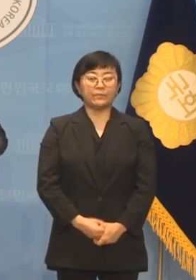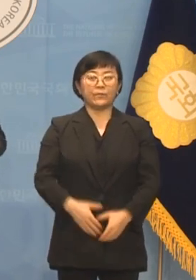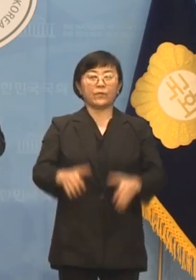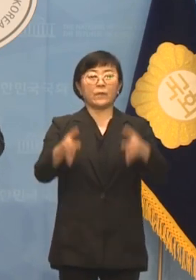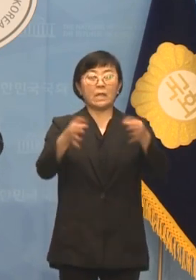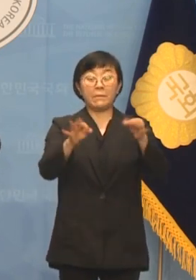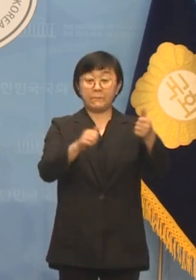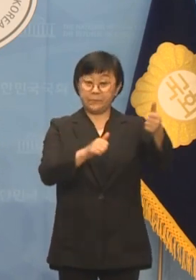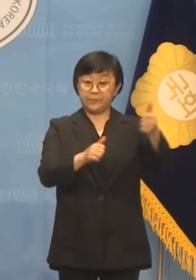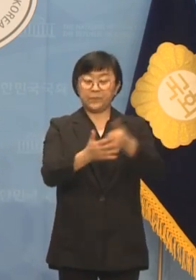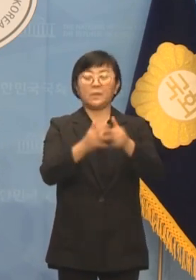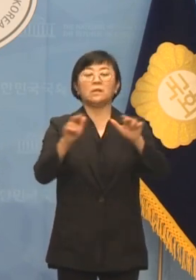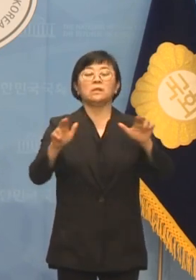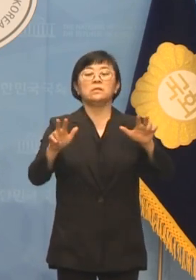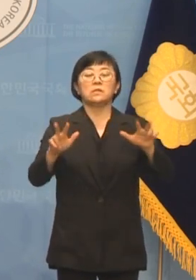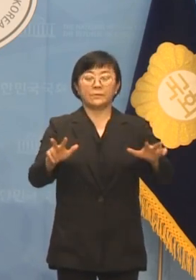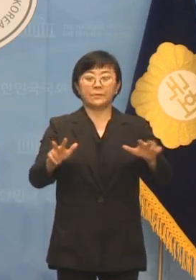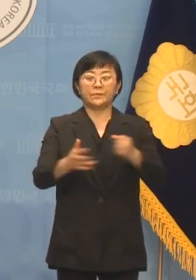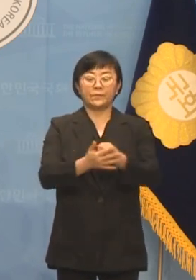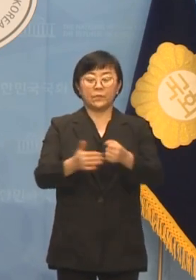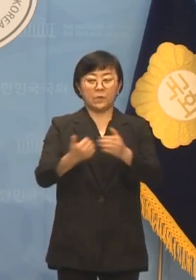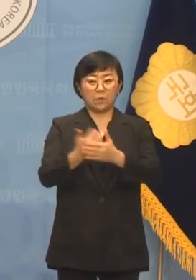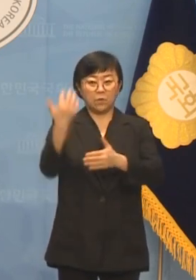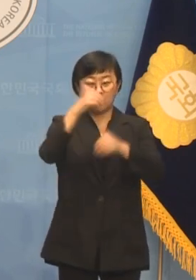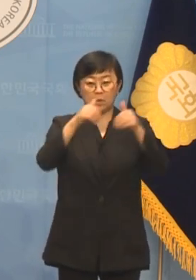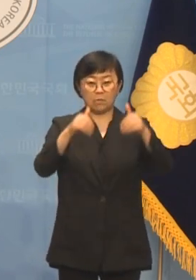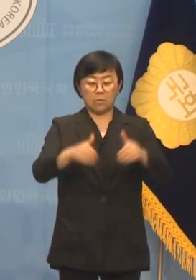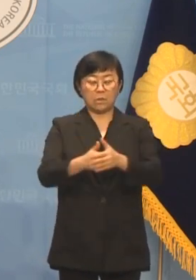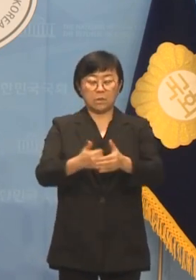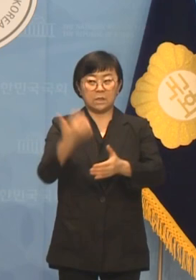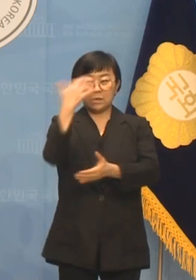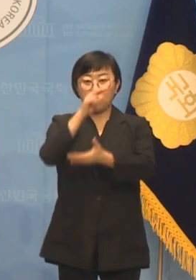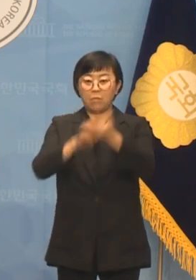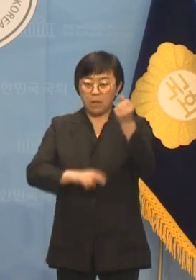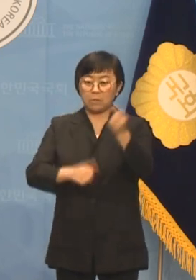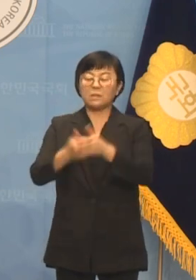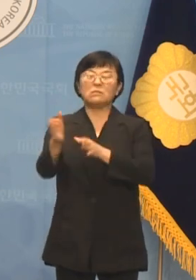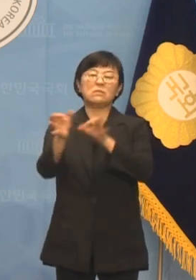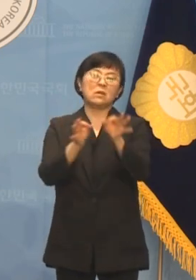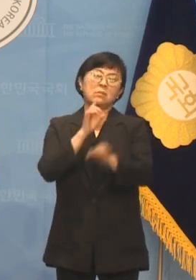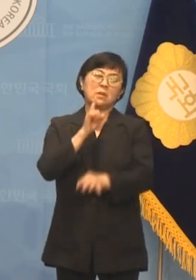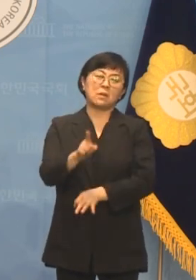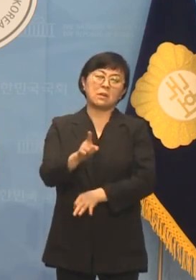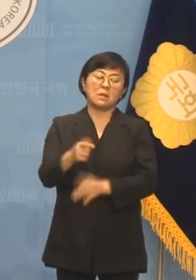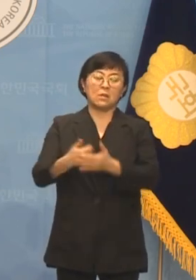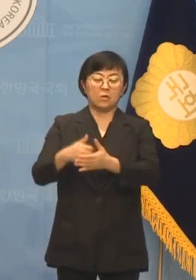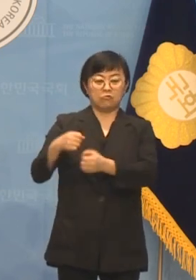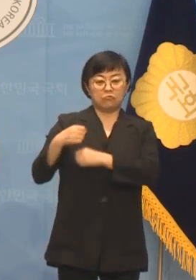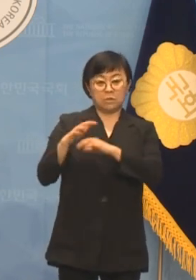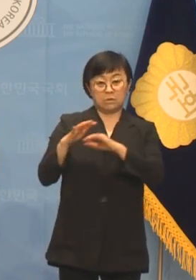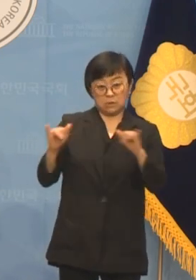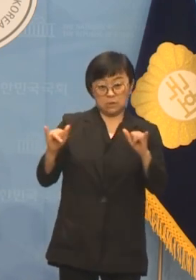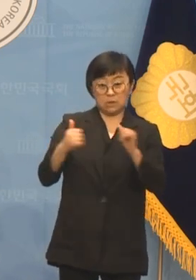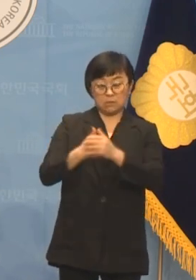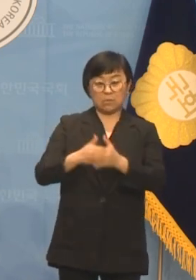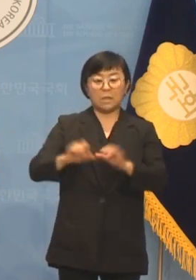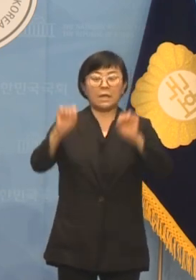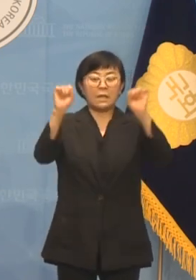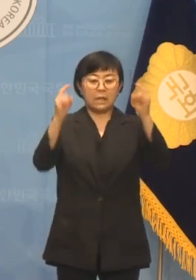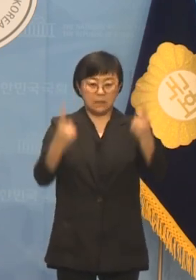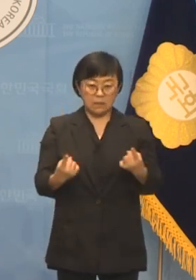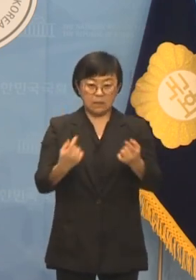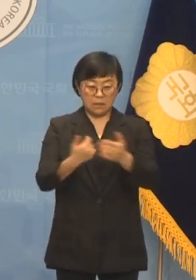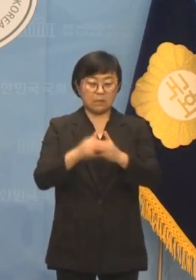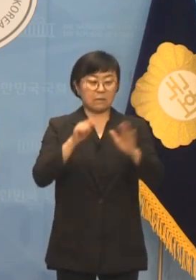김병헌 씨는 이 자리에서 위안부는 매춘부 영업을 한 사람이다. 군인들이 할인된 가격에